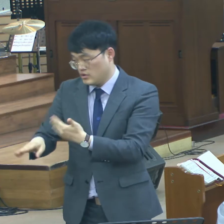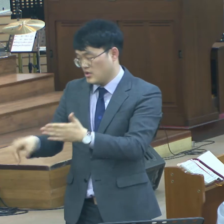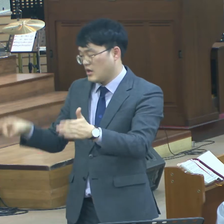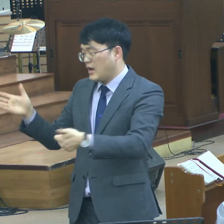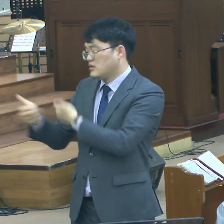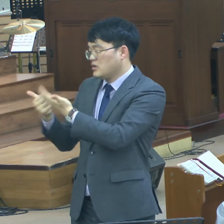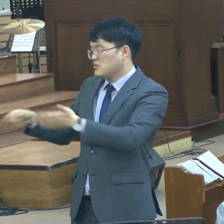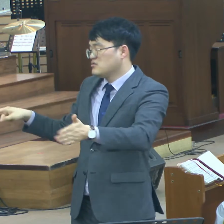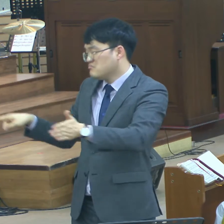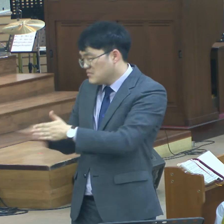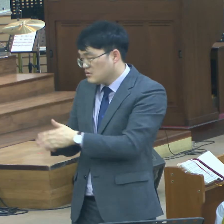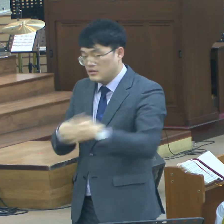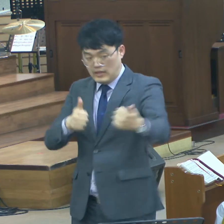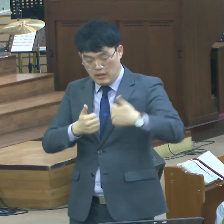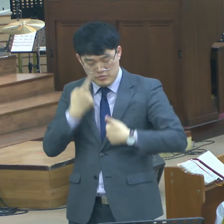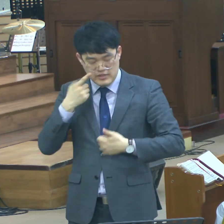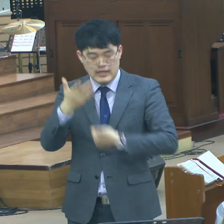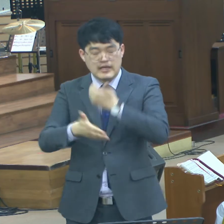하나님을 믿으라.